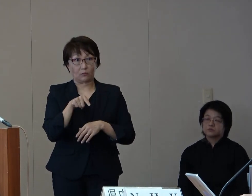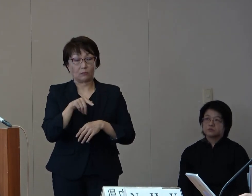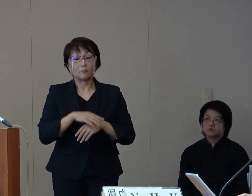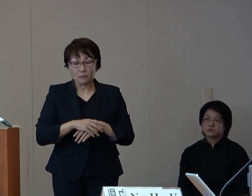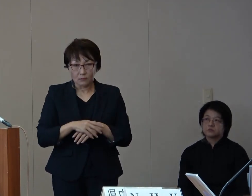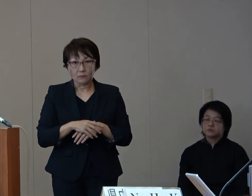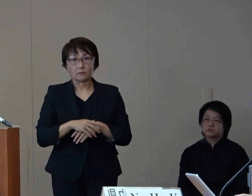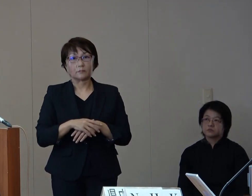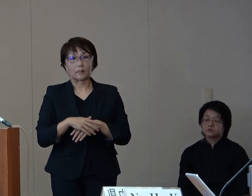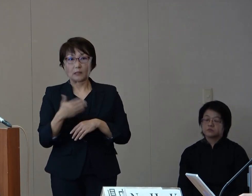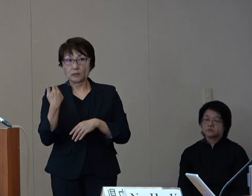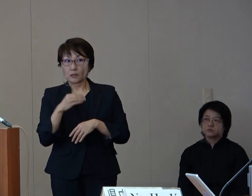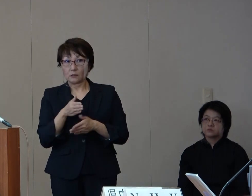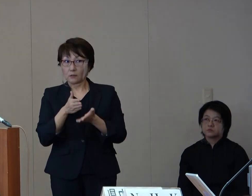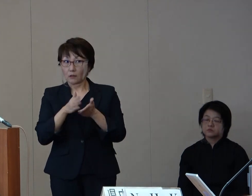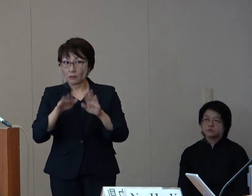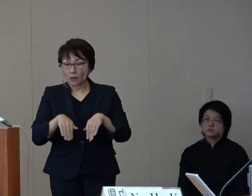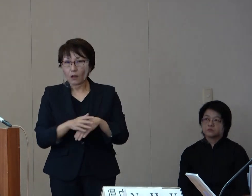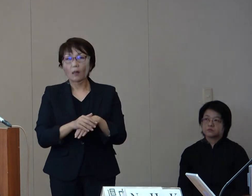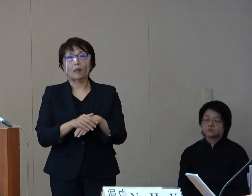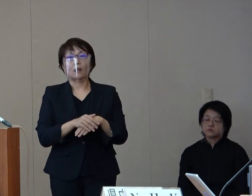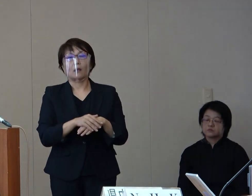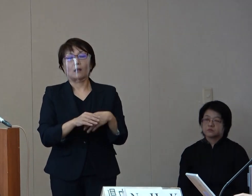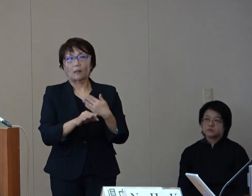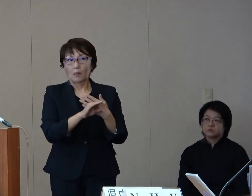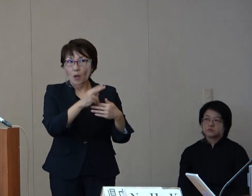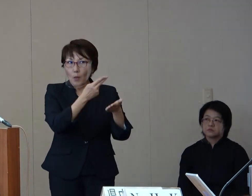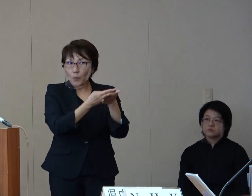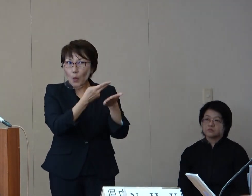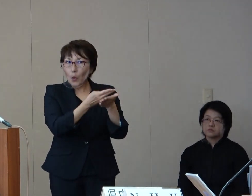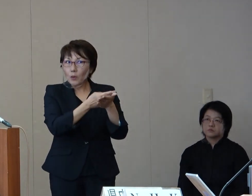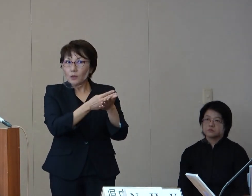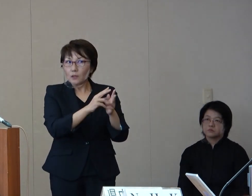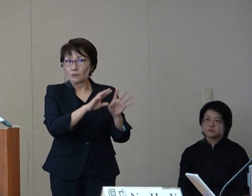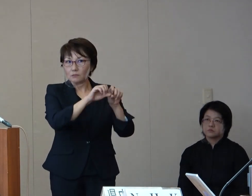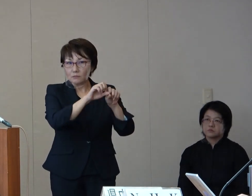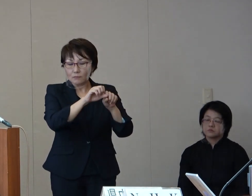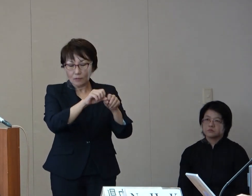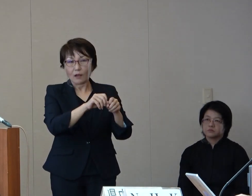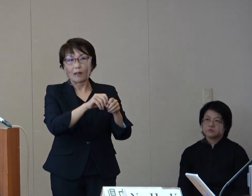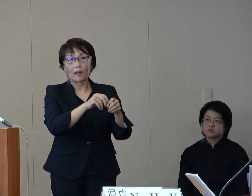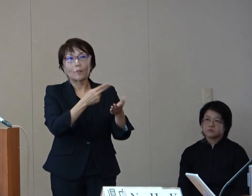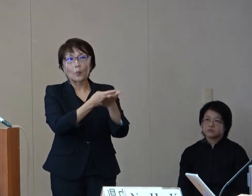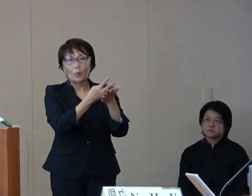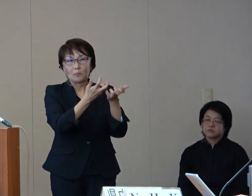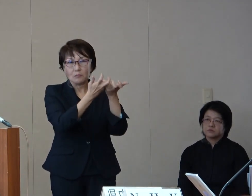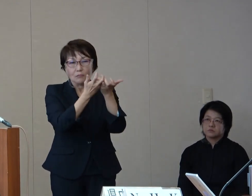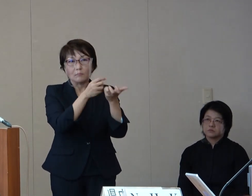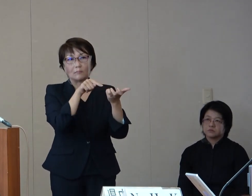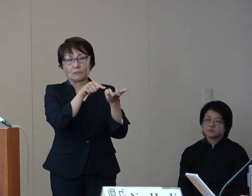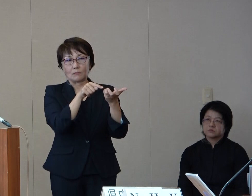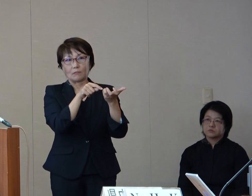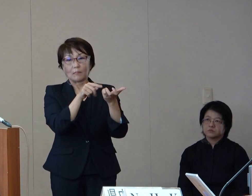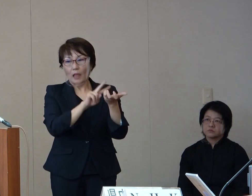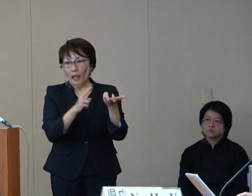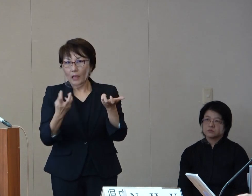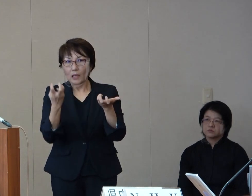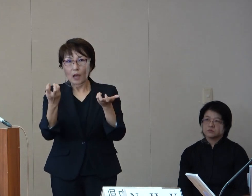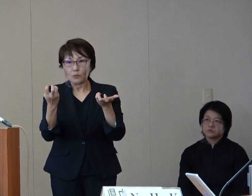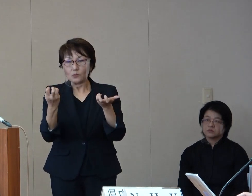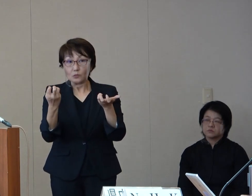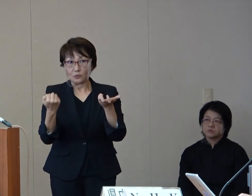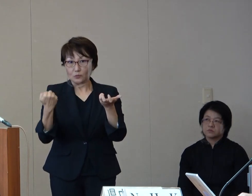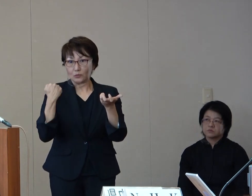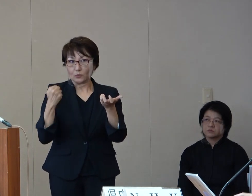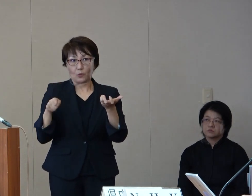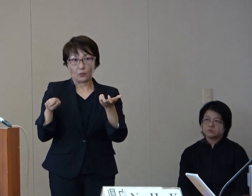あの先ほど申し上げがあったけれども行商専用率の上昇変位間の調和なくなりました